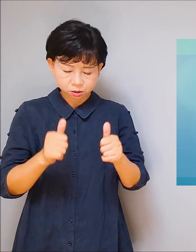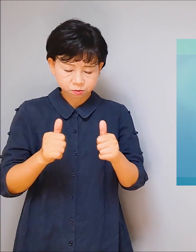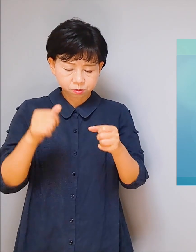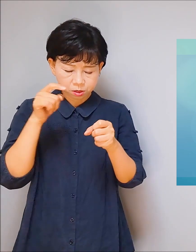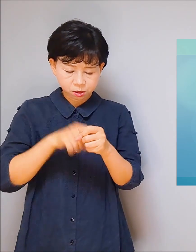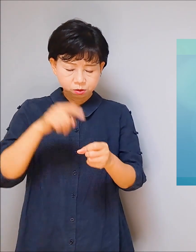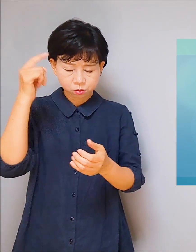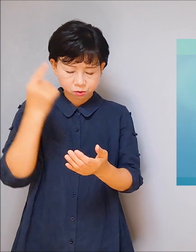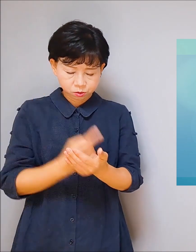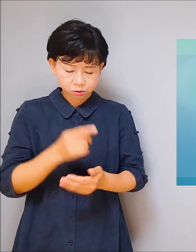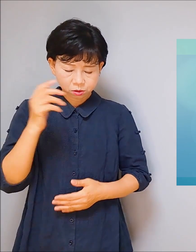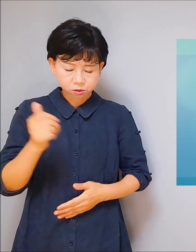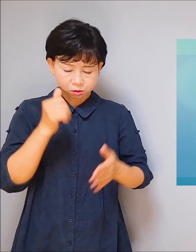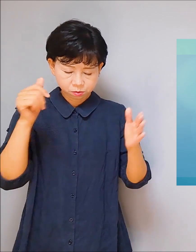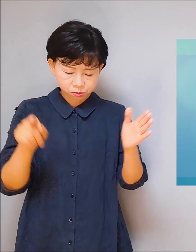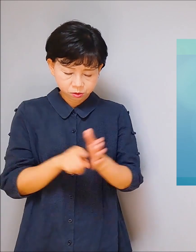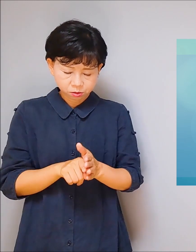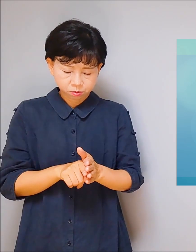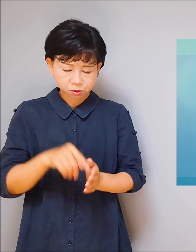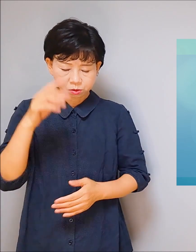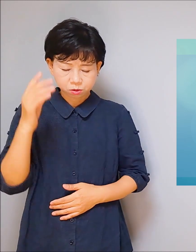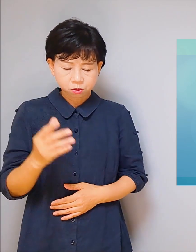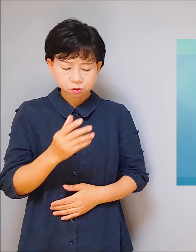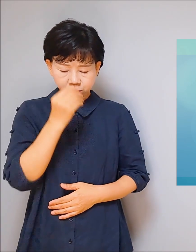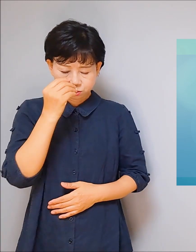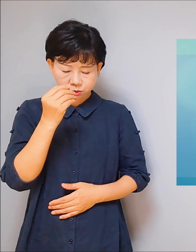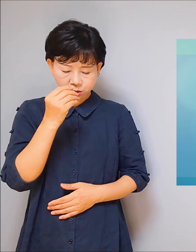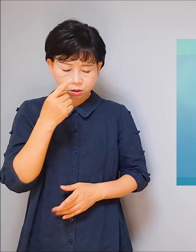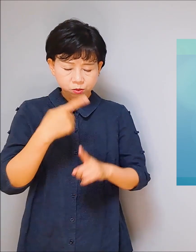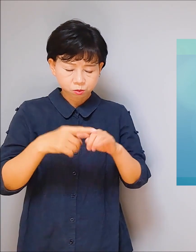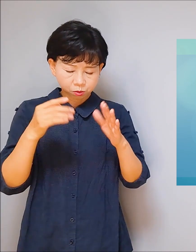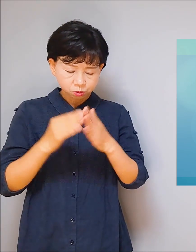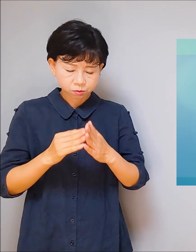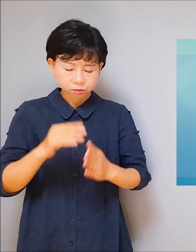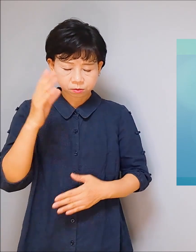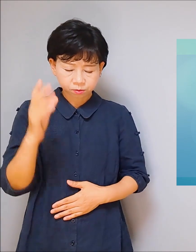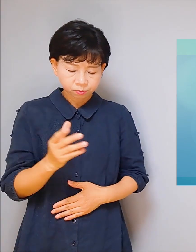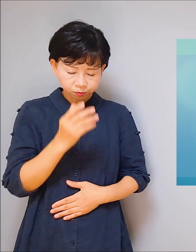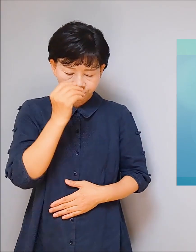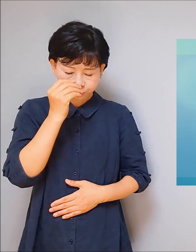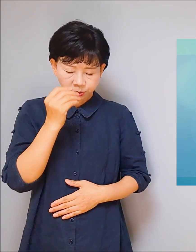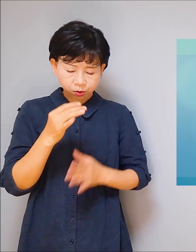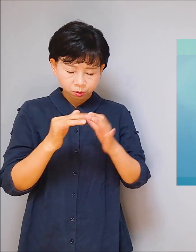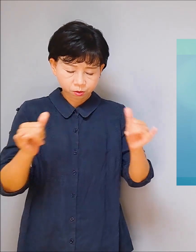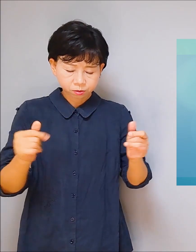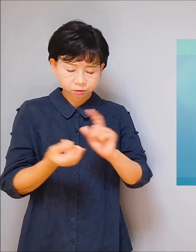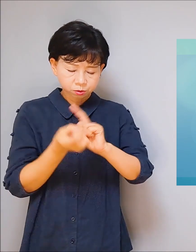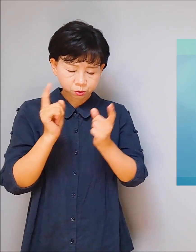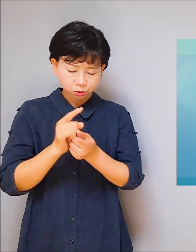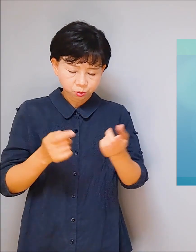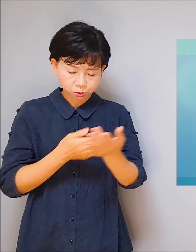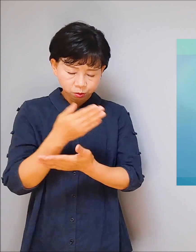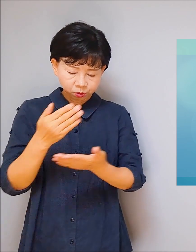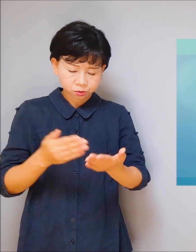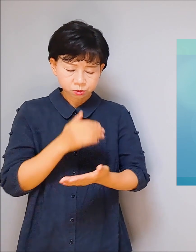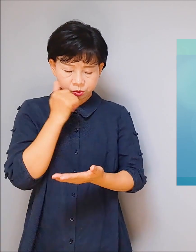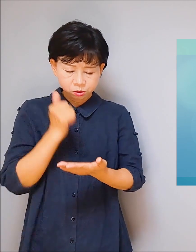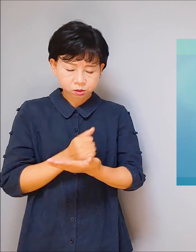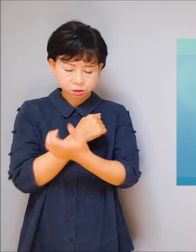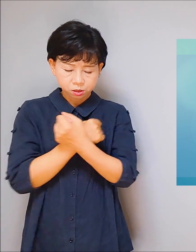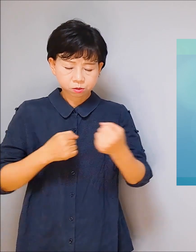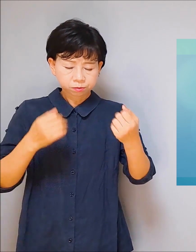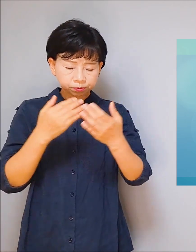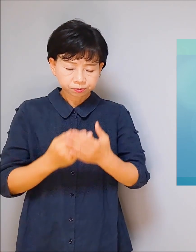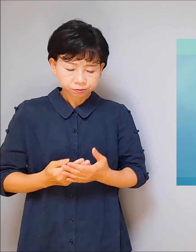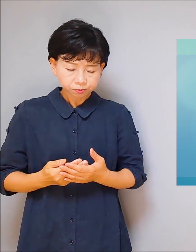심판하러 오시리라. 성령을 믿사오며 거룩한 공회와 성도가 서로 교통하는 것과 죄를